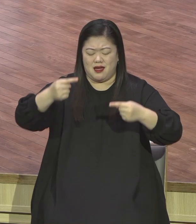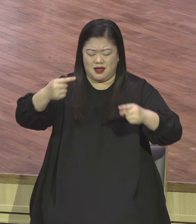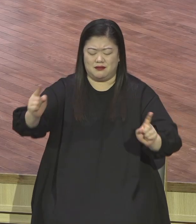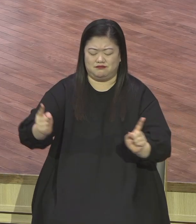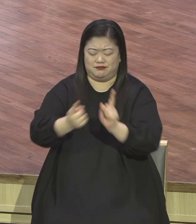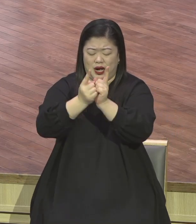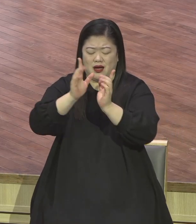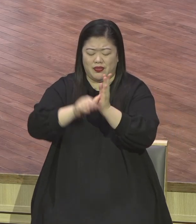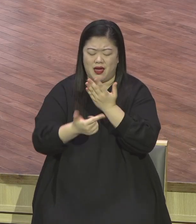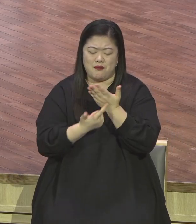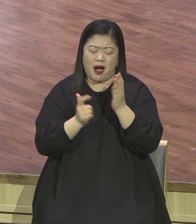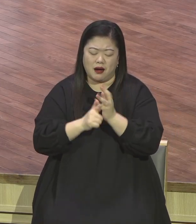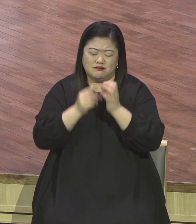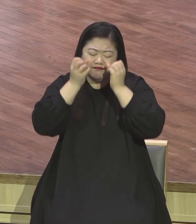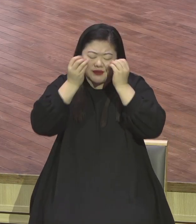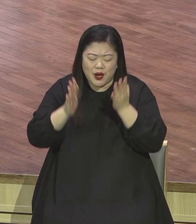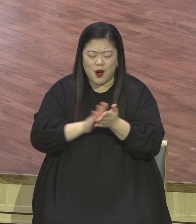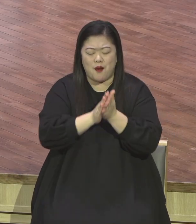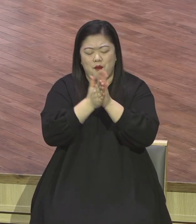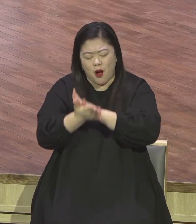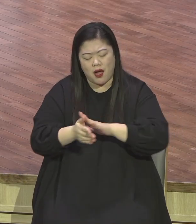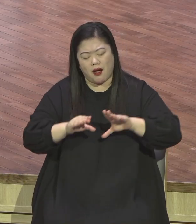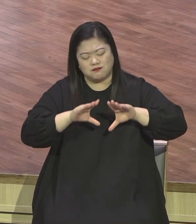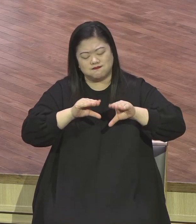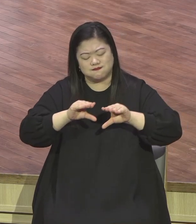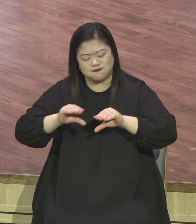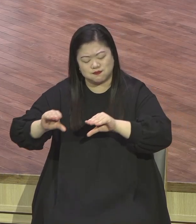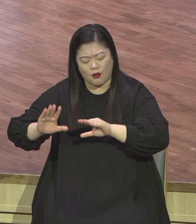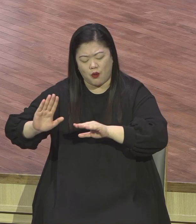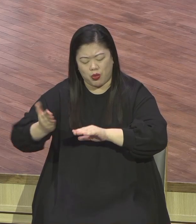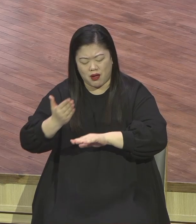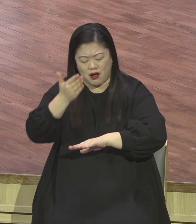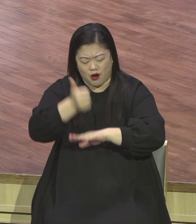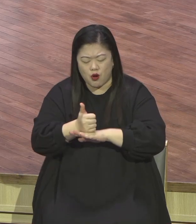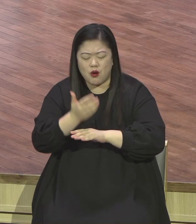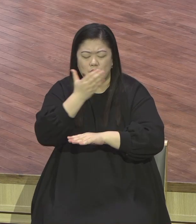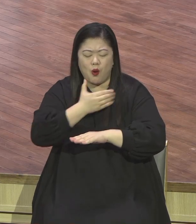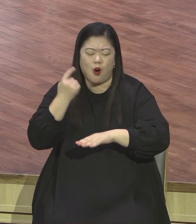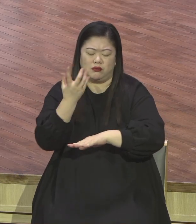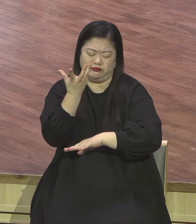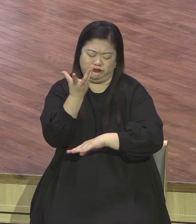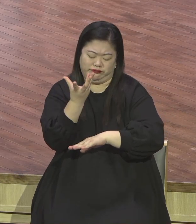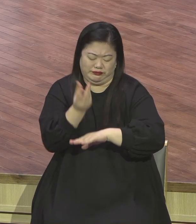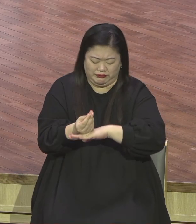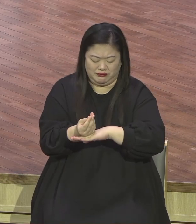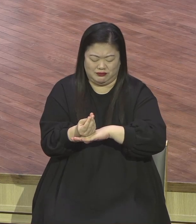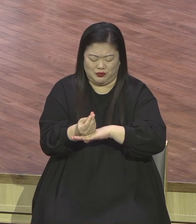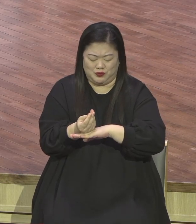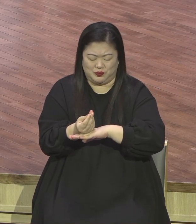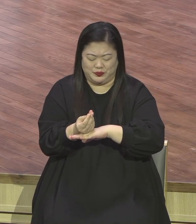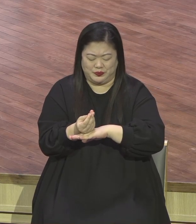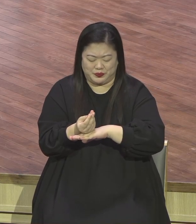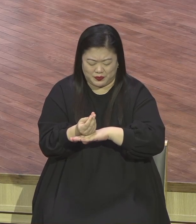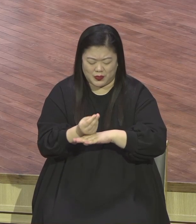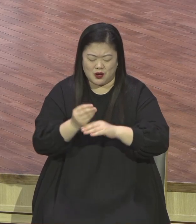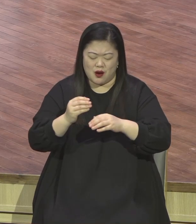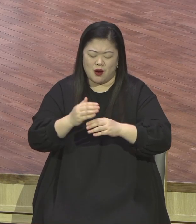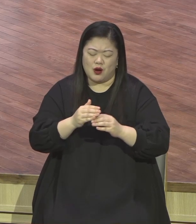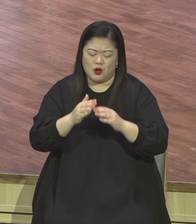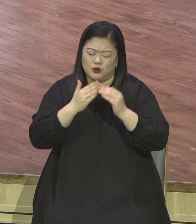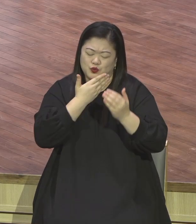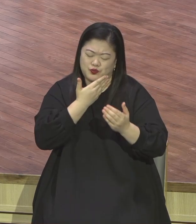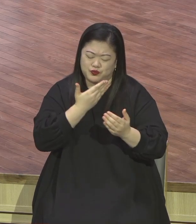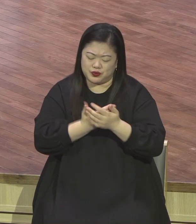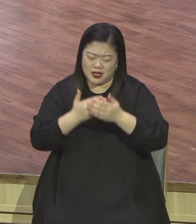마음밭이 옥토밭이 되어 하나님 나라를 위하여 쓰임 받는 귀한 주님이여 성도들이 다